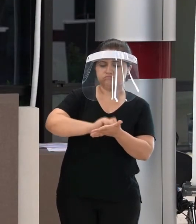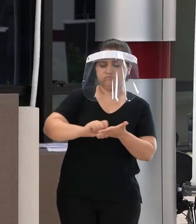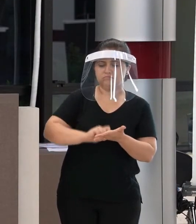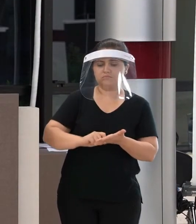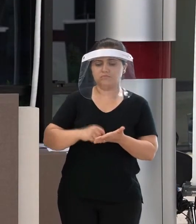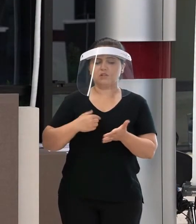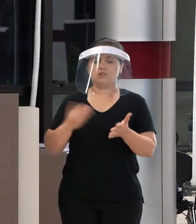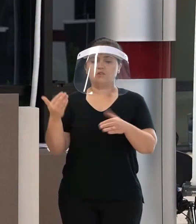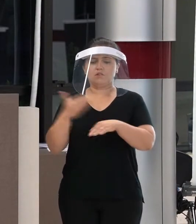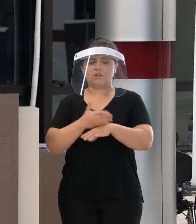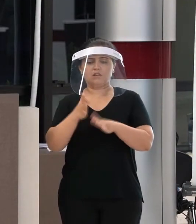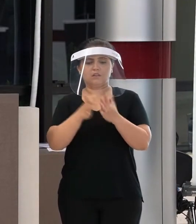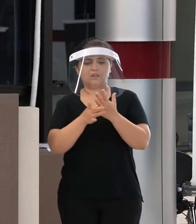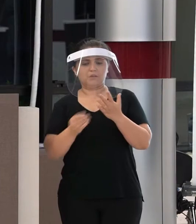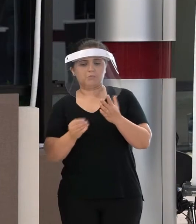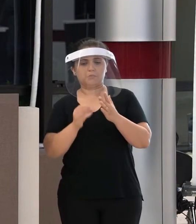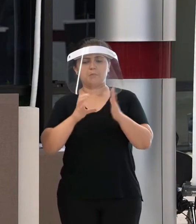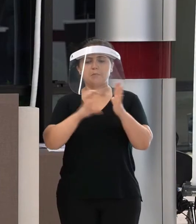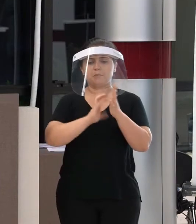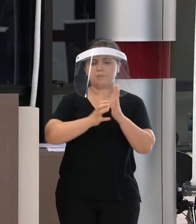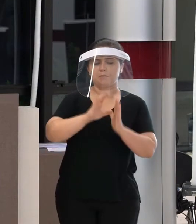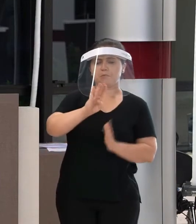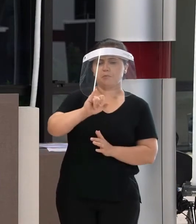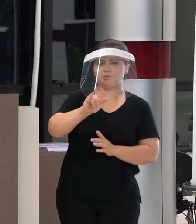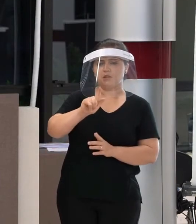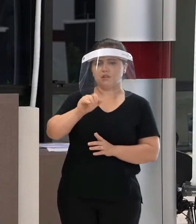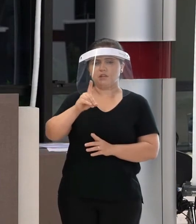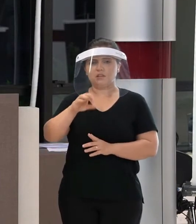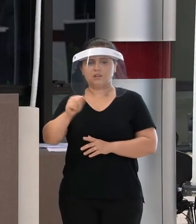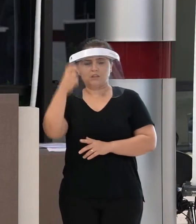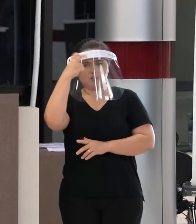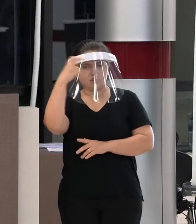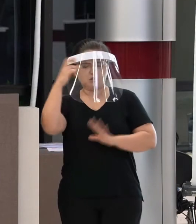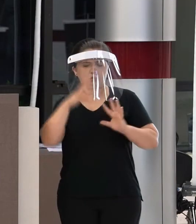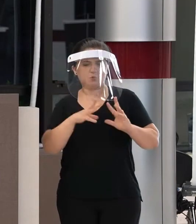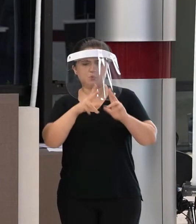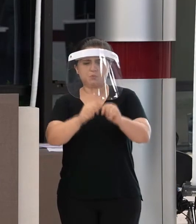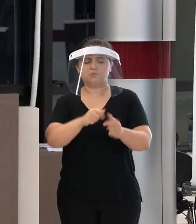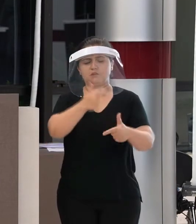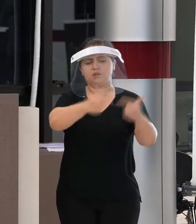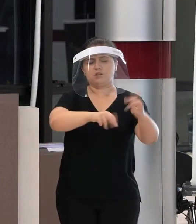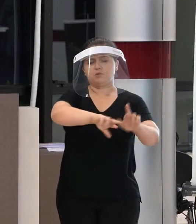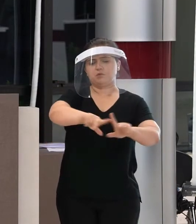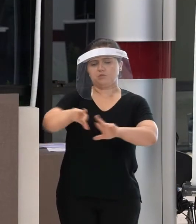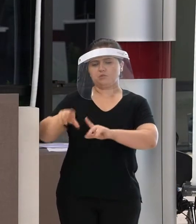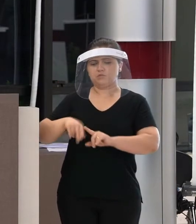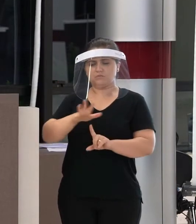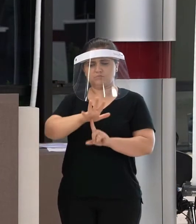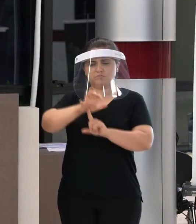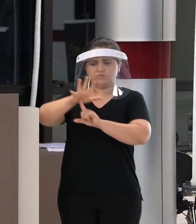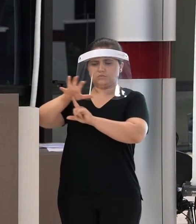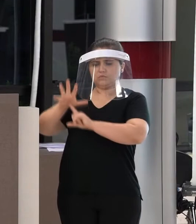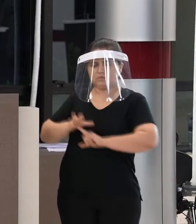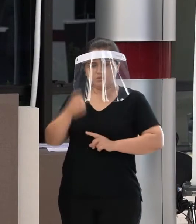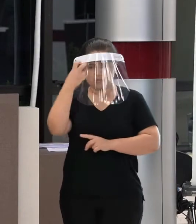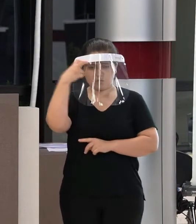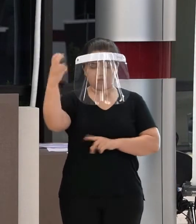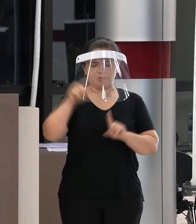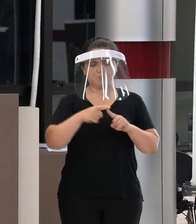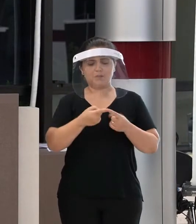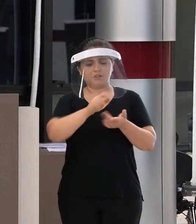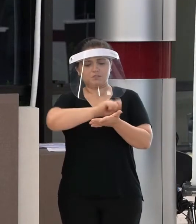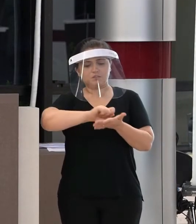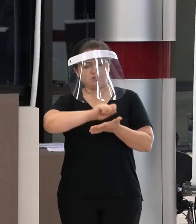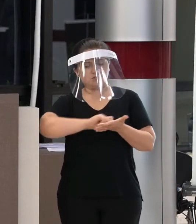aí vai entrar Big Data, essas coisas tudo aí, inteligência artificial, vai trabalhar com outras coisas, sensores inteligentes, mas o cara vai